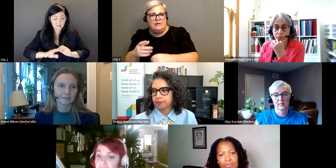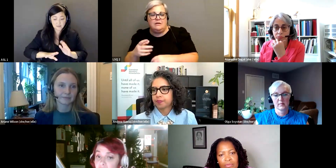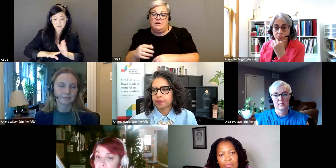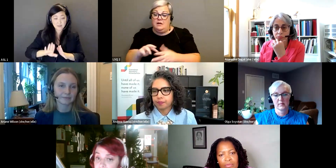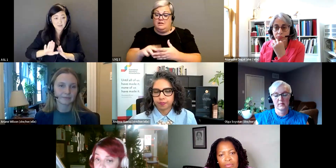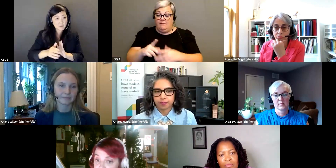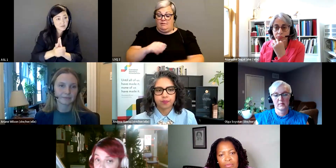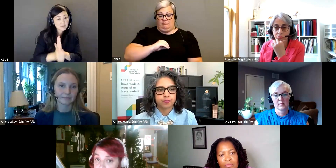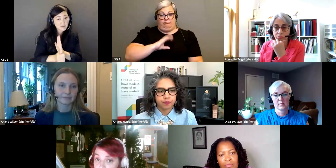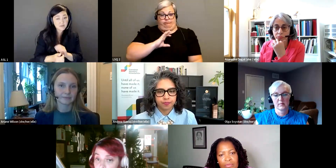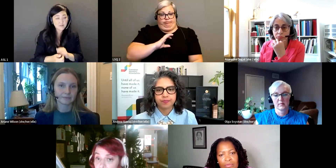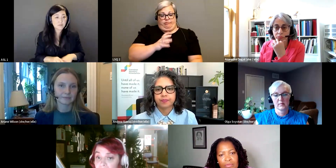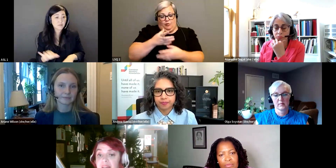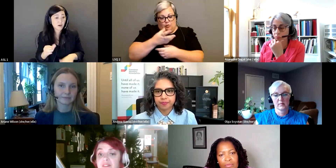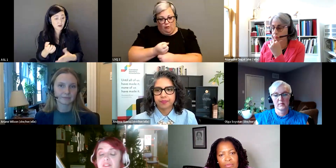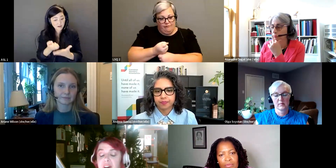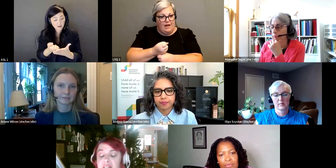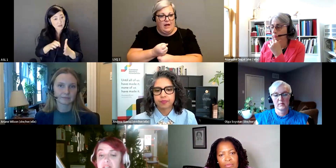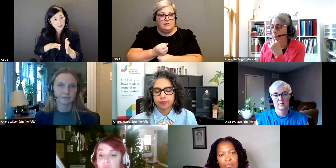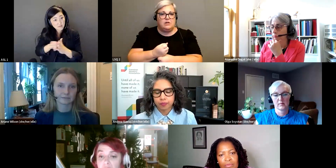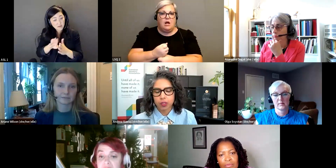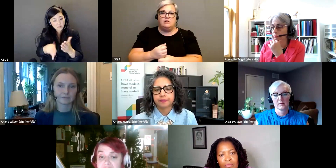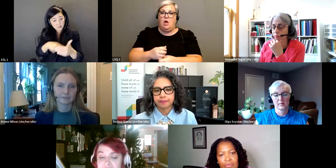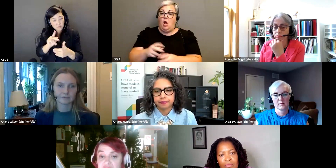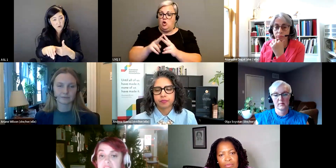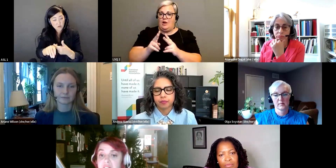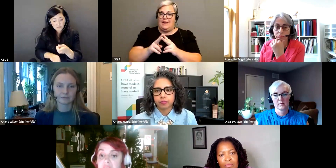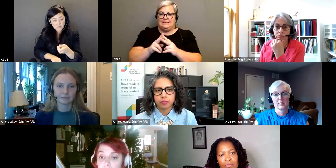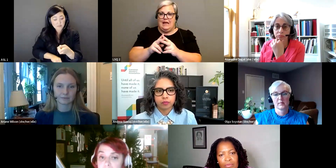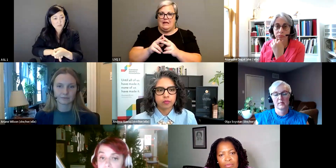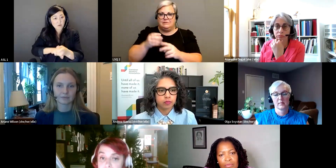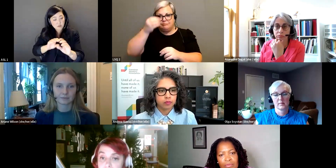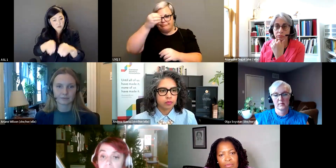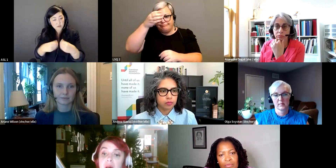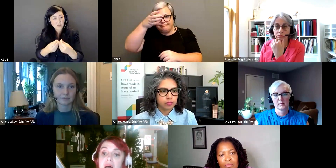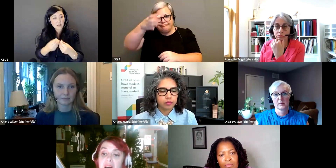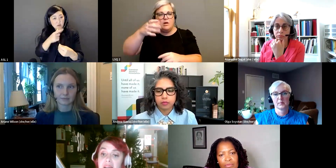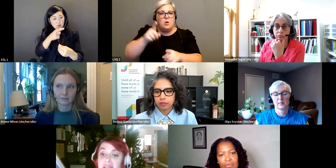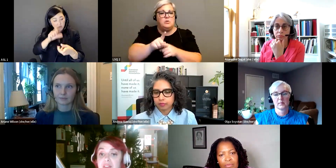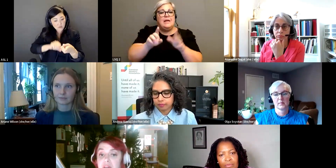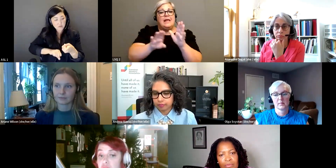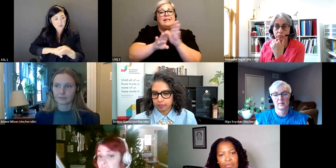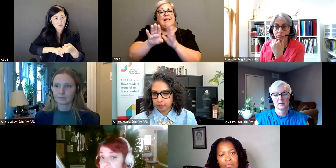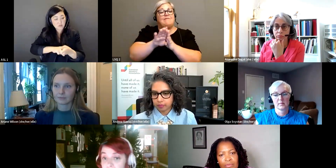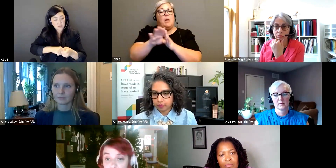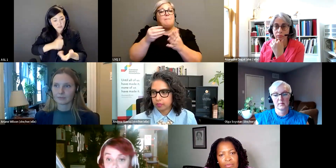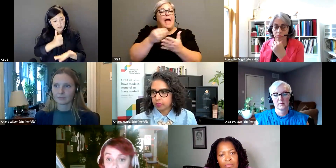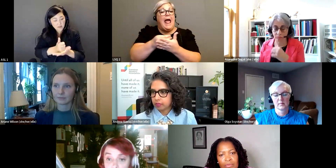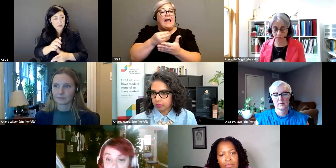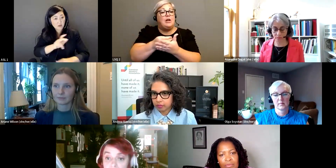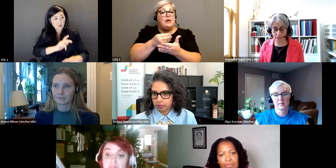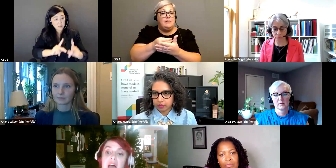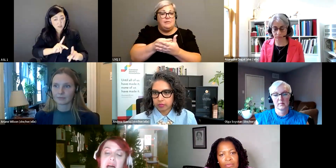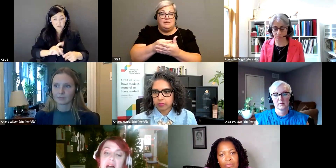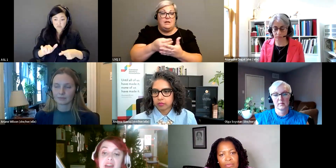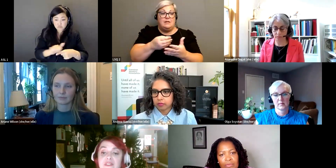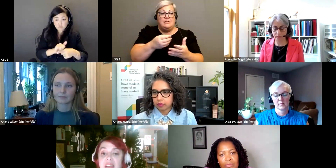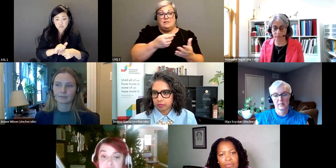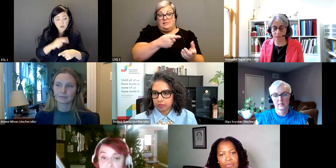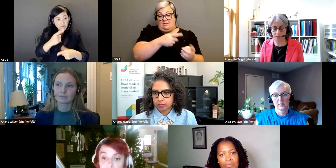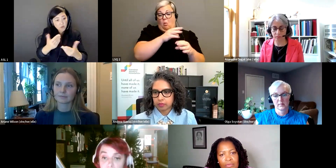en soi des filles, l'acquisition de connaissances. Et nous avons également un programme de développement économique qui finance des